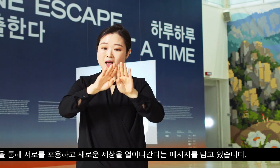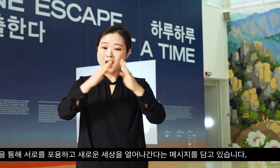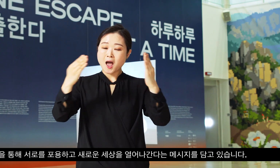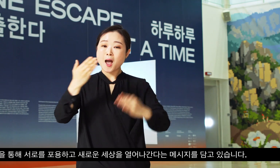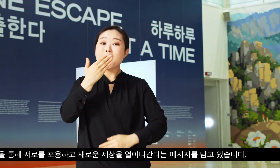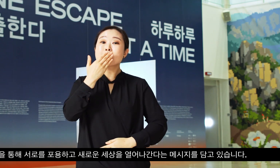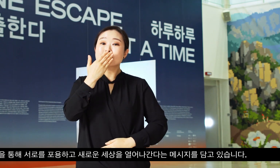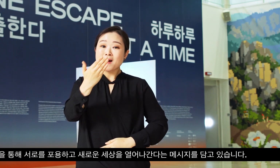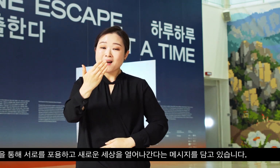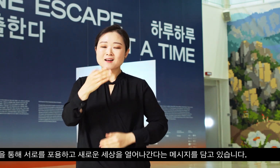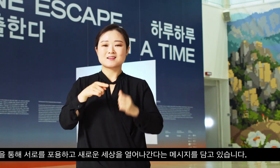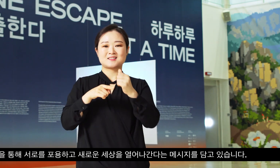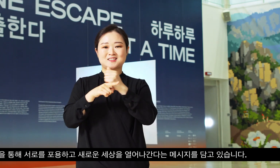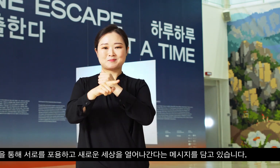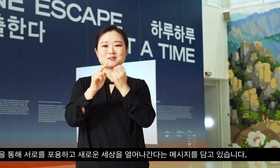있습니다.